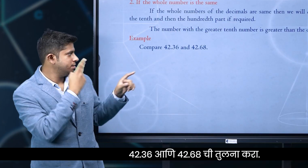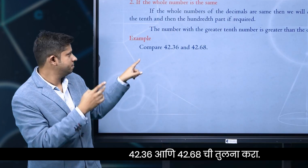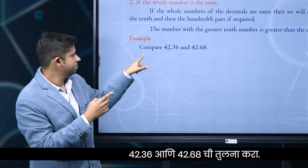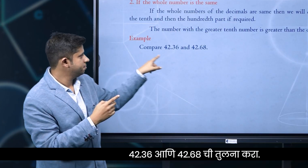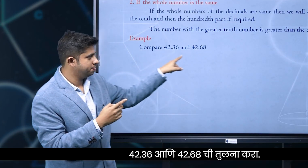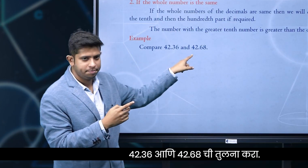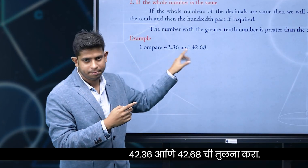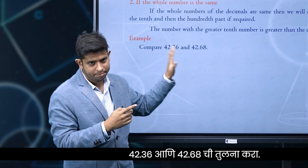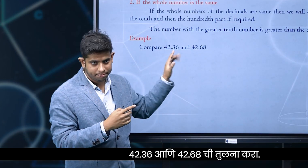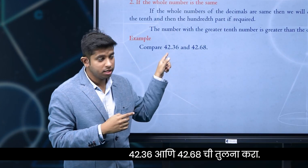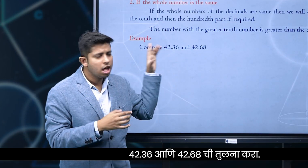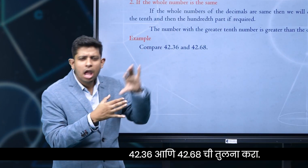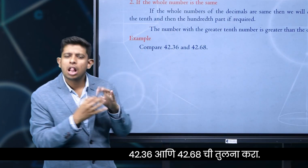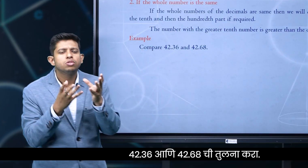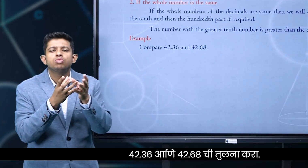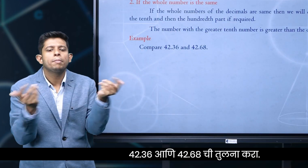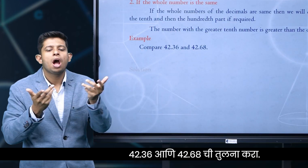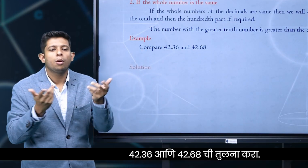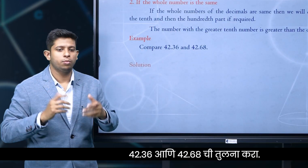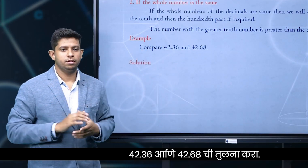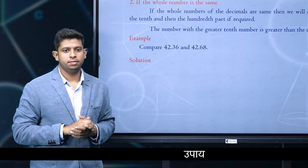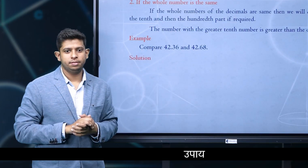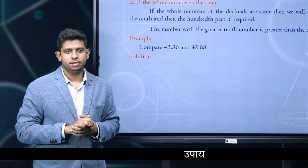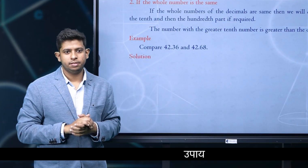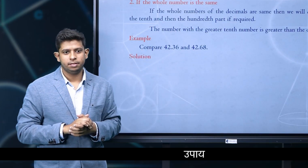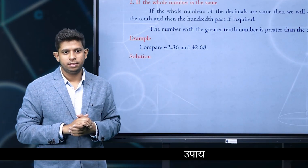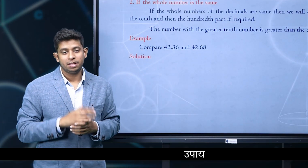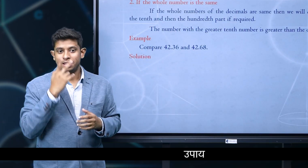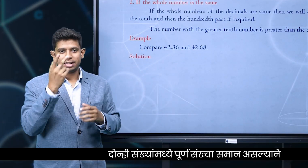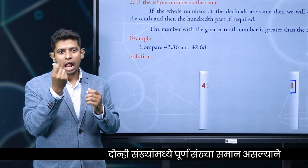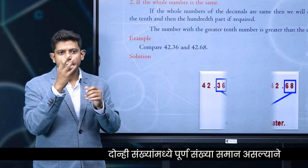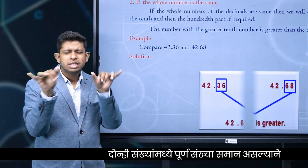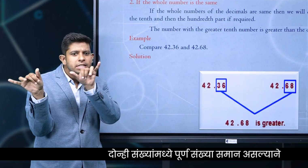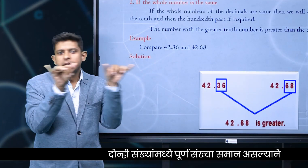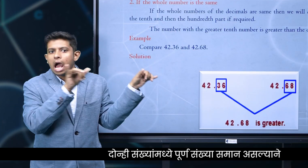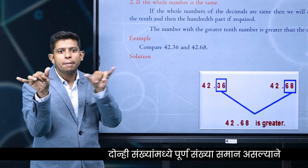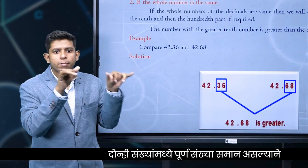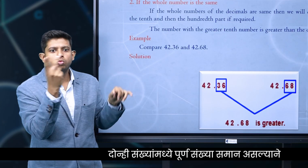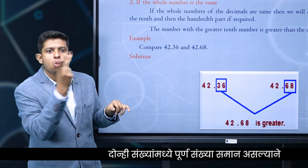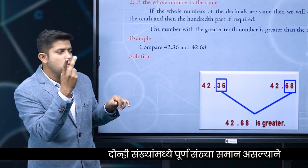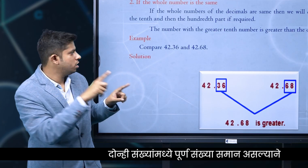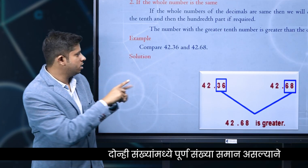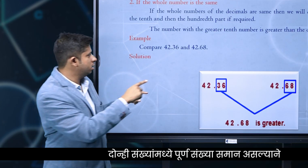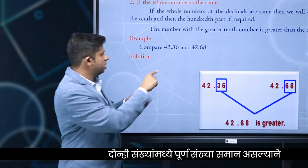42.36 आणि 42.68 ची तुलना करा. उपाय. दोन्ही संख्यांमध्ये पूर्ण संख्या समान